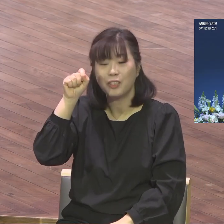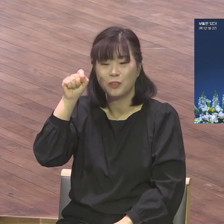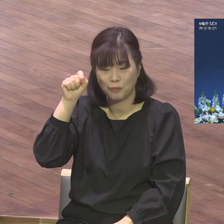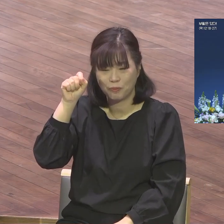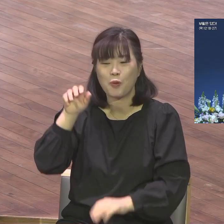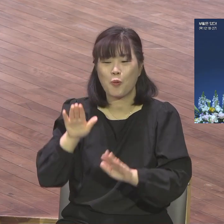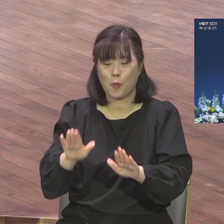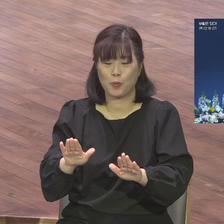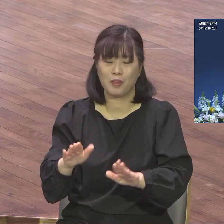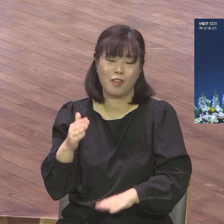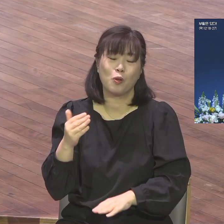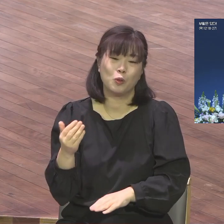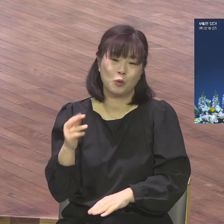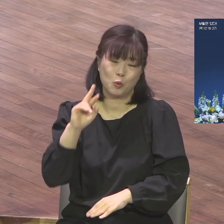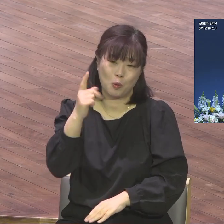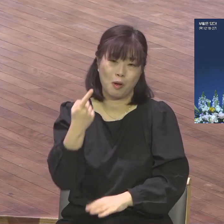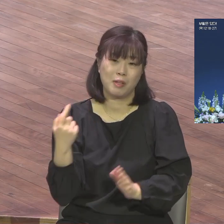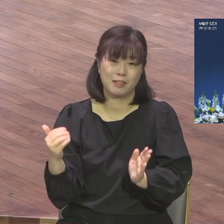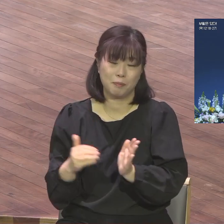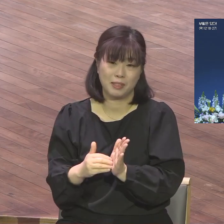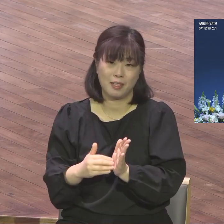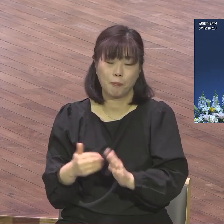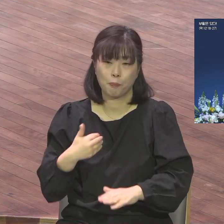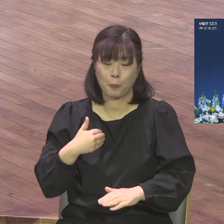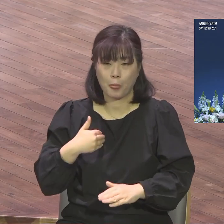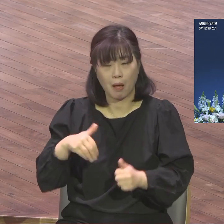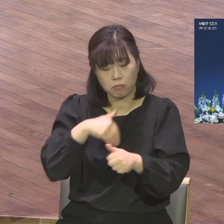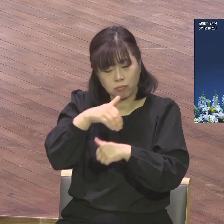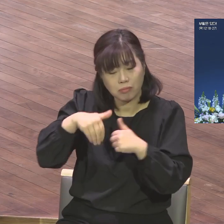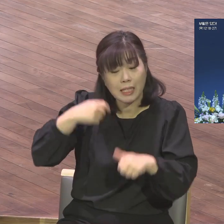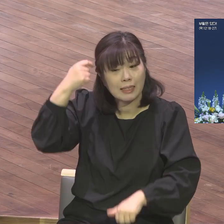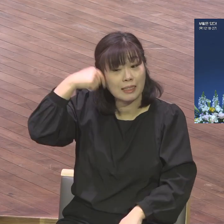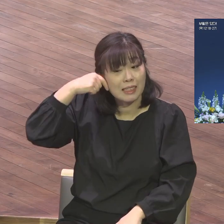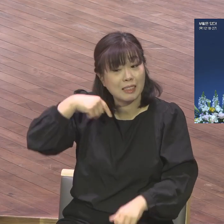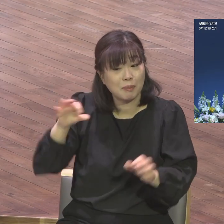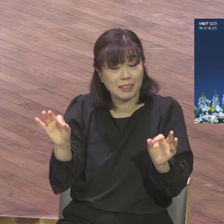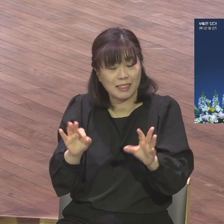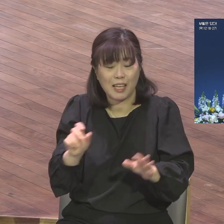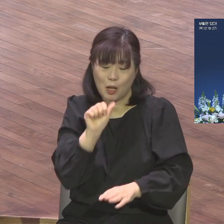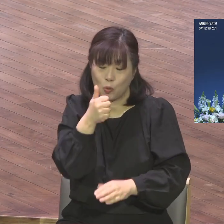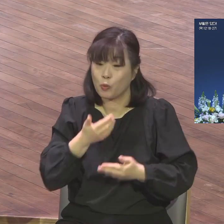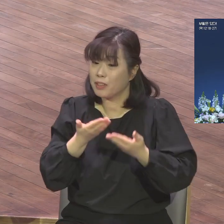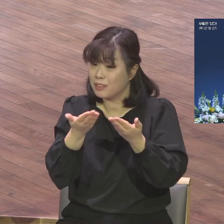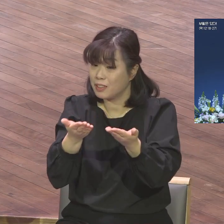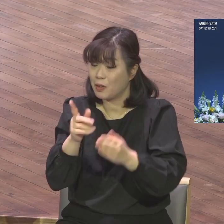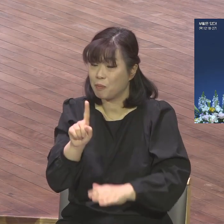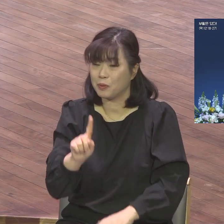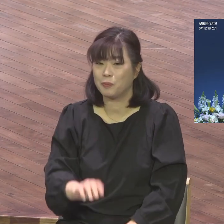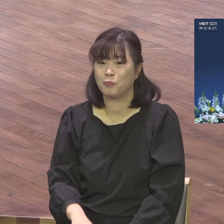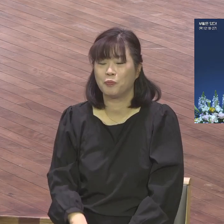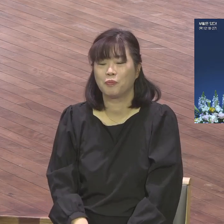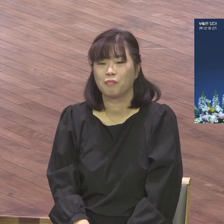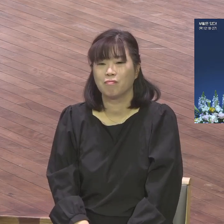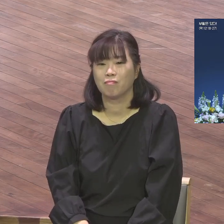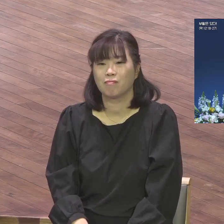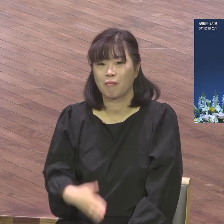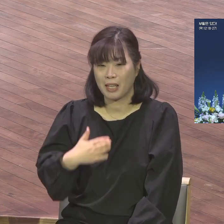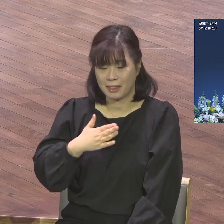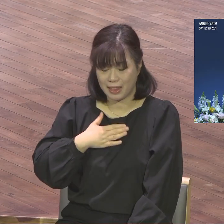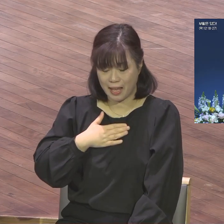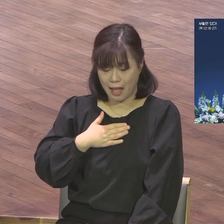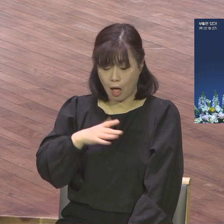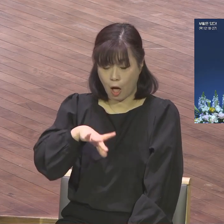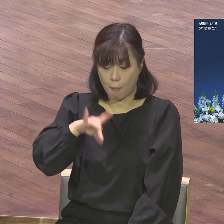있었던 사실들을 잠깐 말씀을 드리면 이 사전 캠프가 이 우리